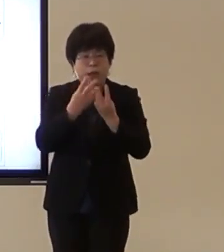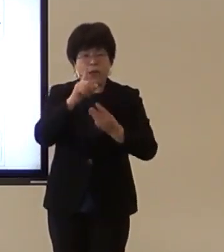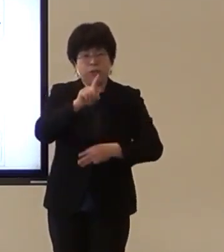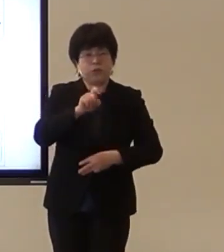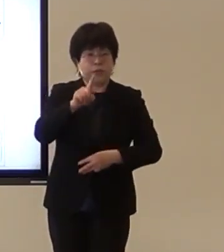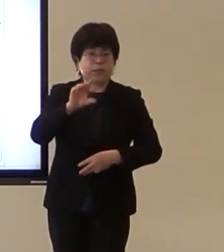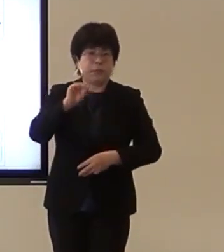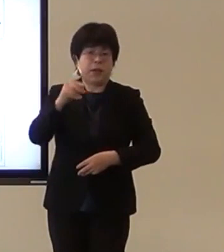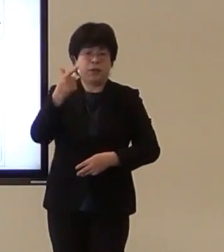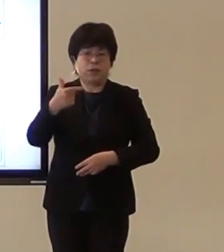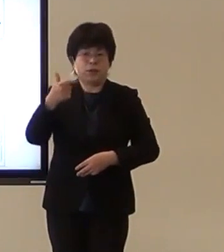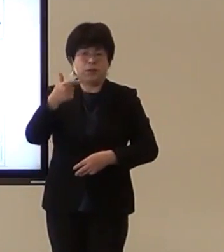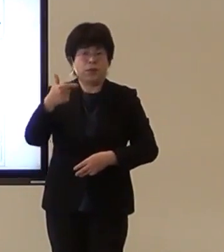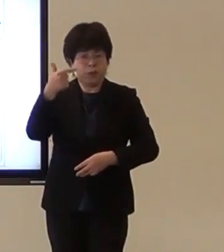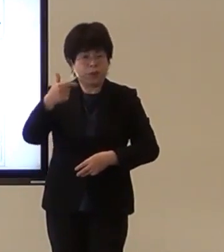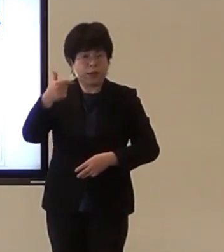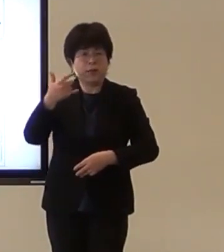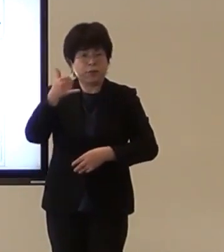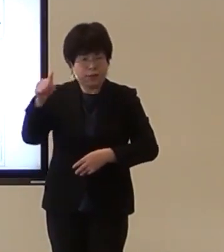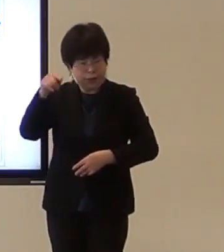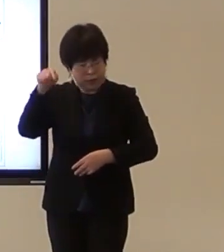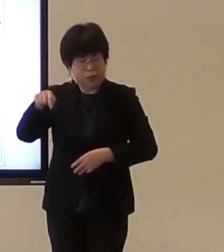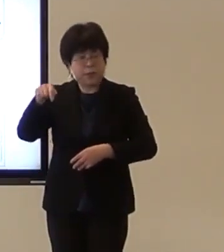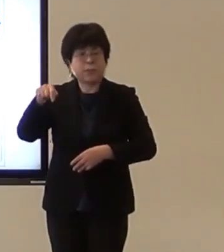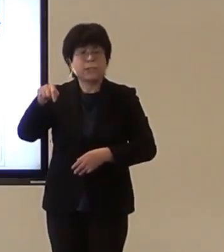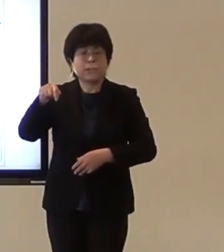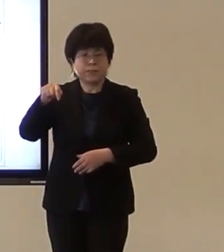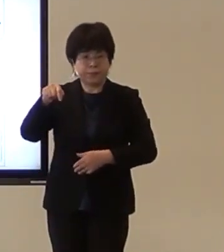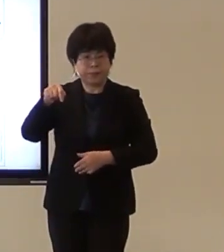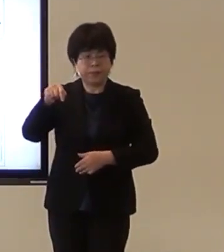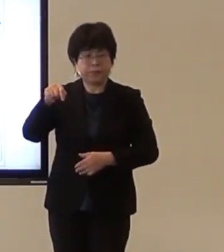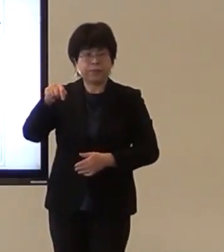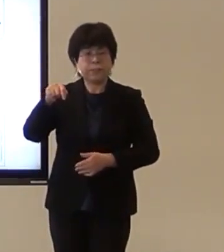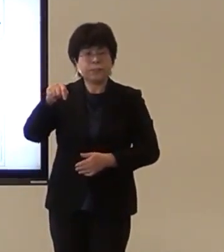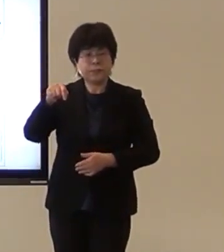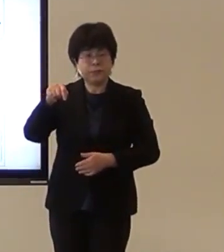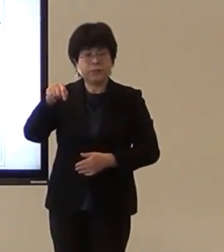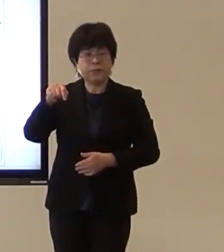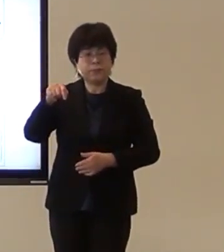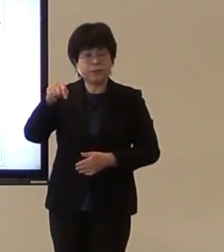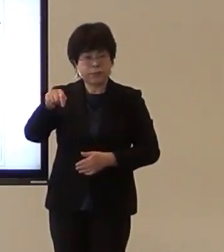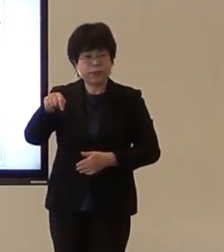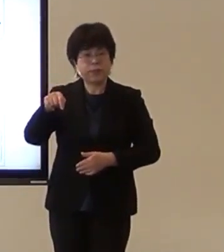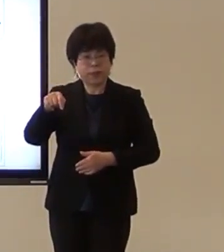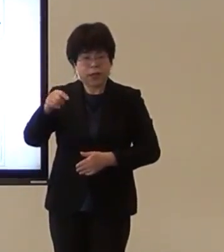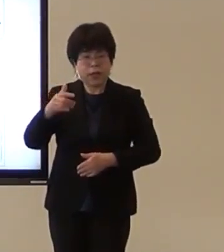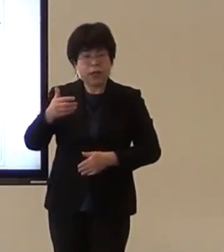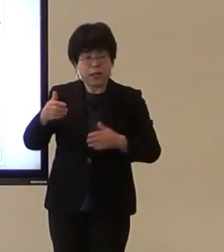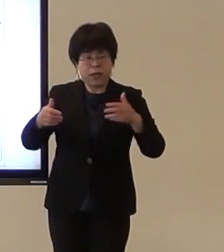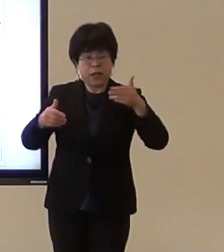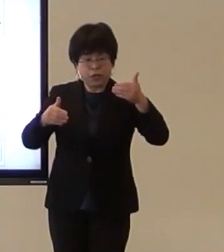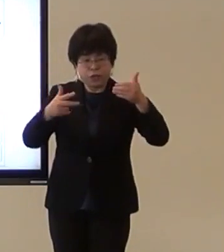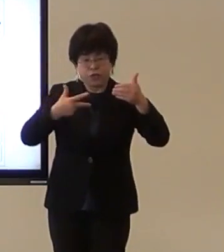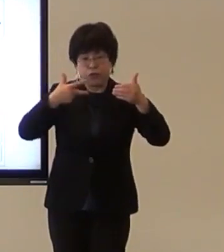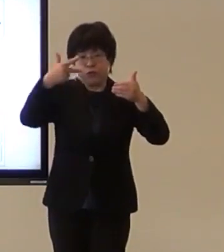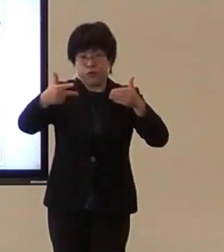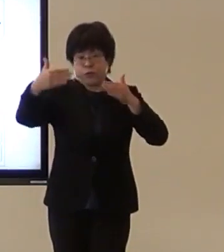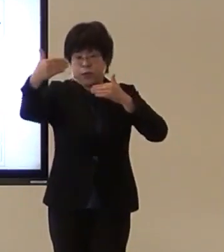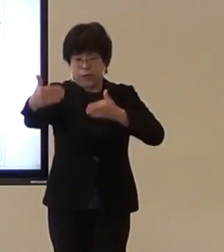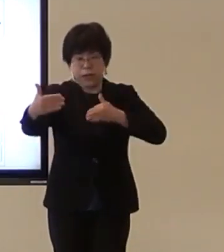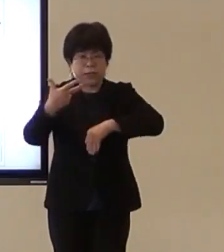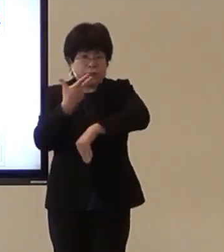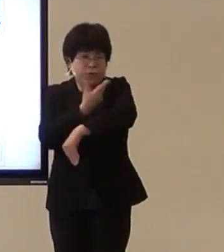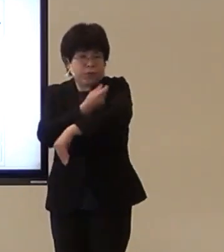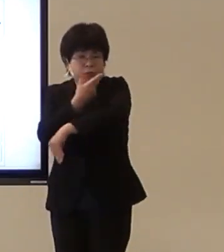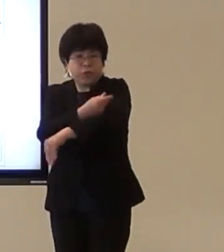人、5万8千100人 ×2回となり、9週間で対応するためには、週